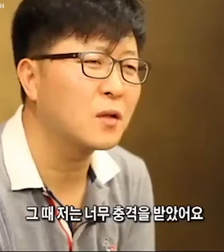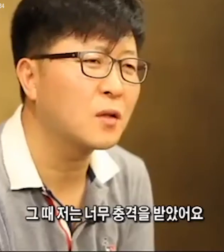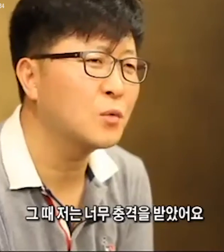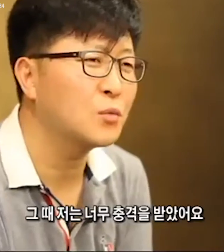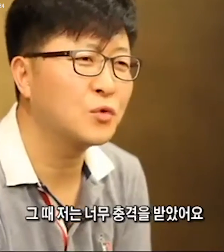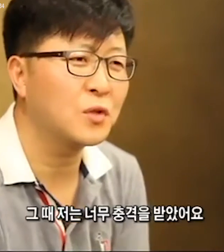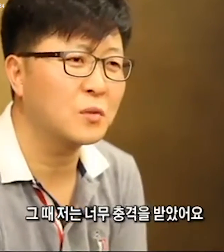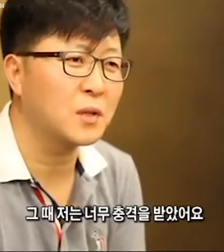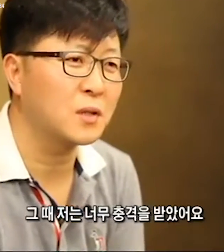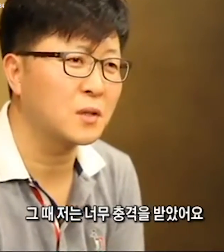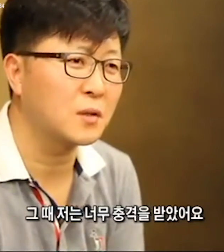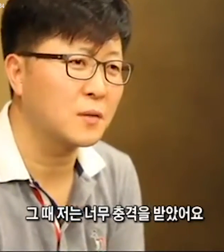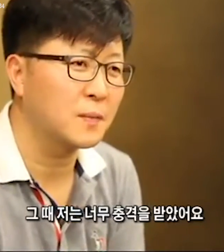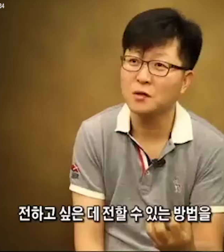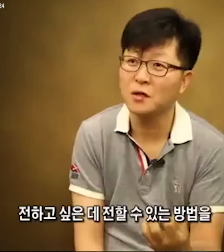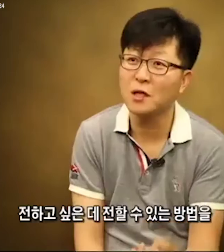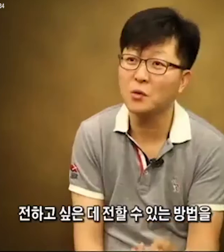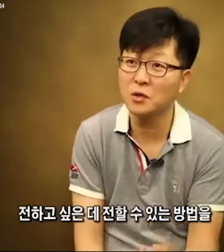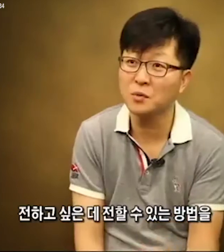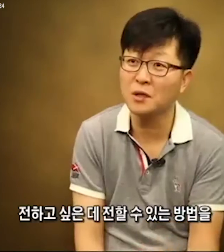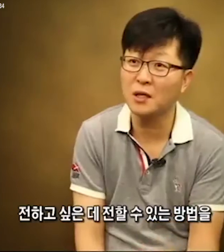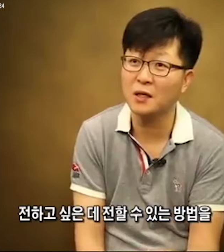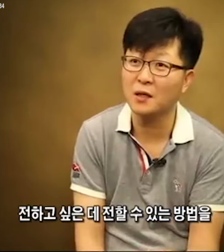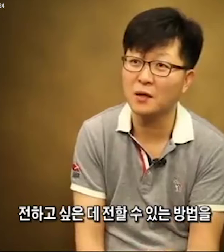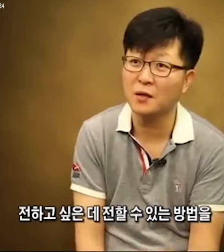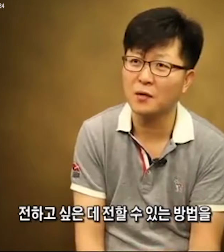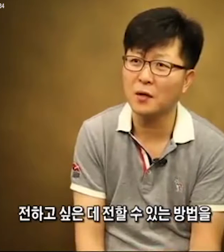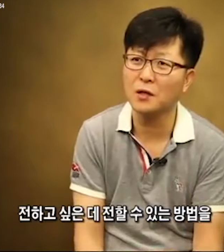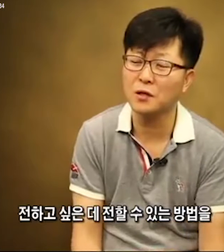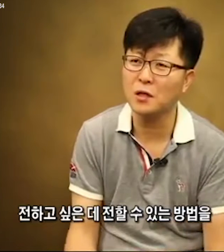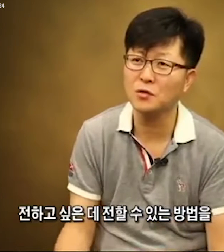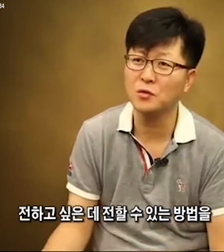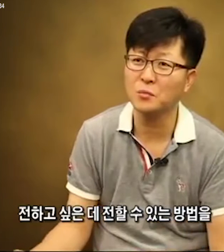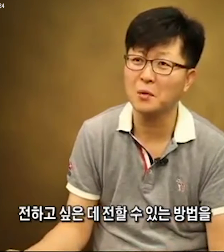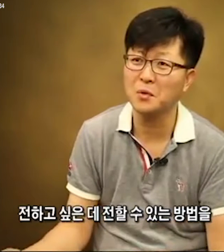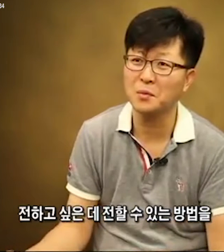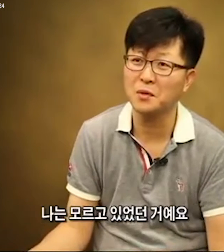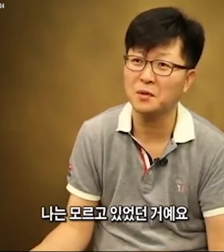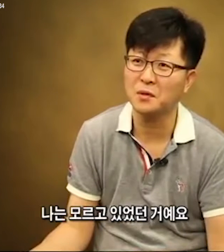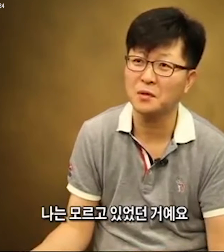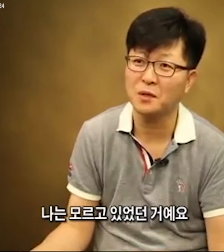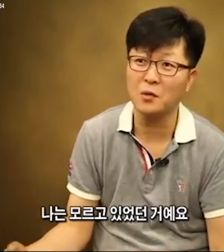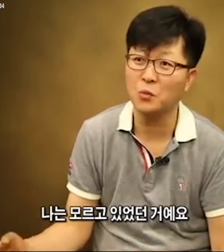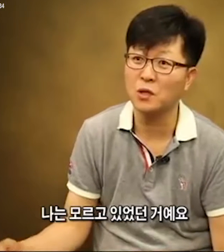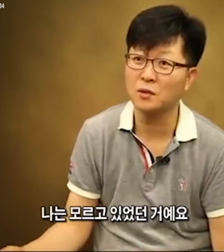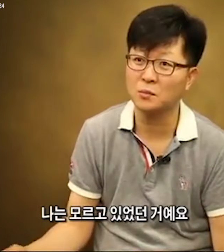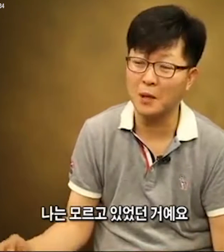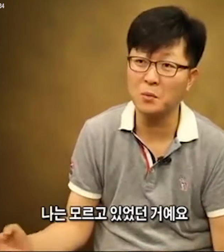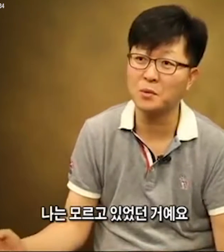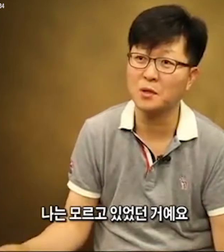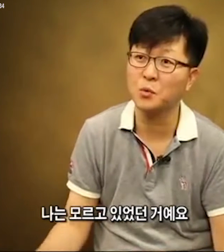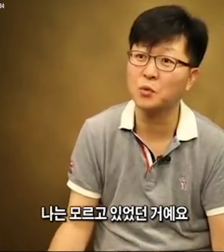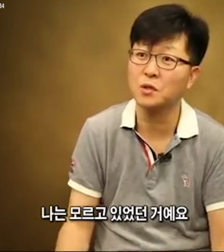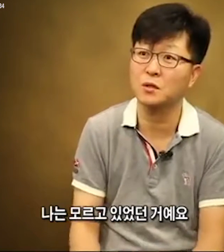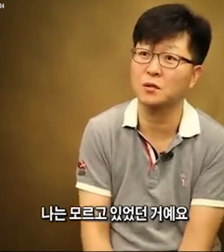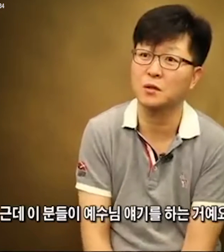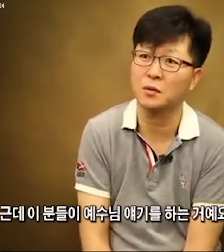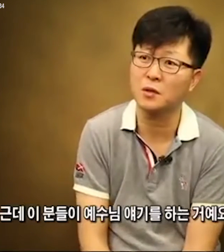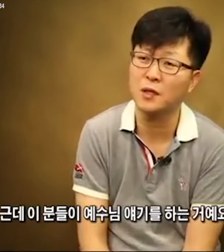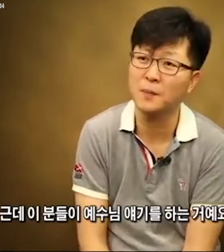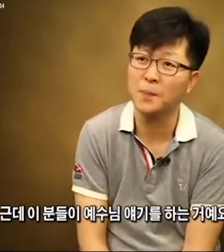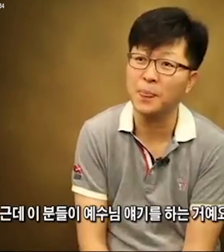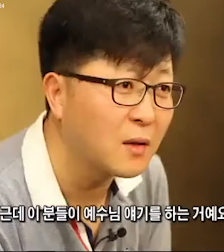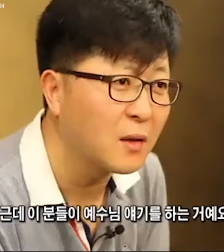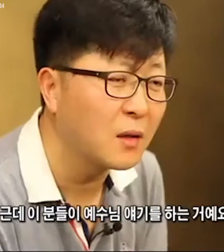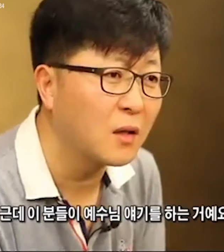그때 저는 너무너무 충격을 받았어요. 전하고 싶은데 내가 전할 수 있는 방법을 나는 모르고